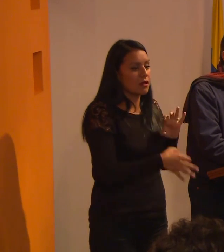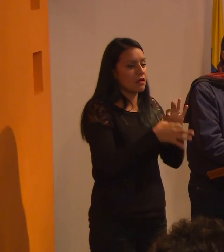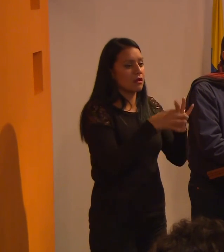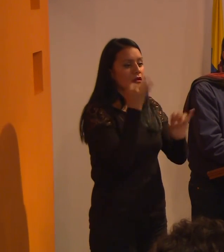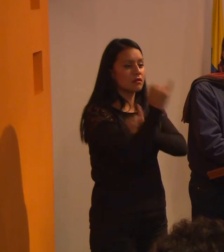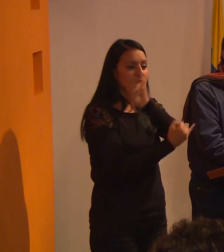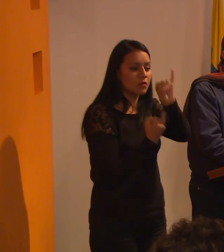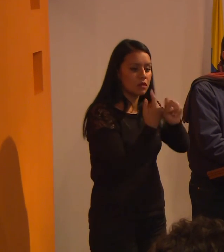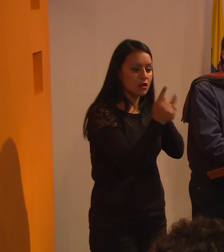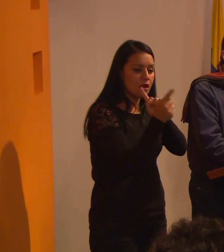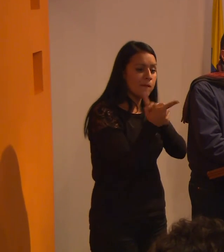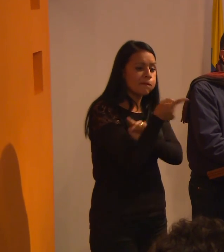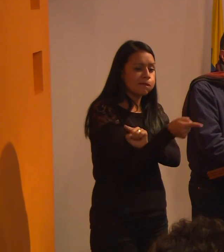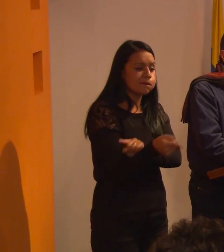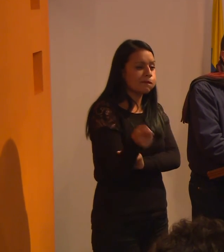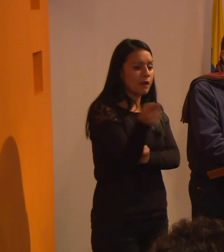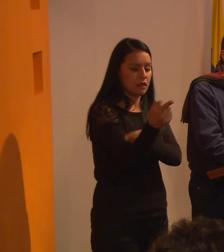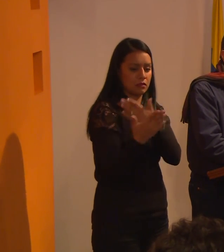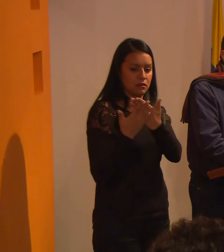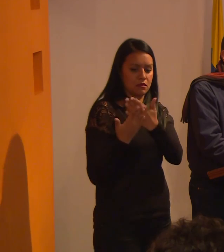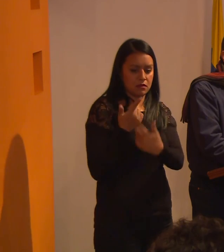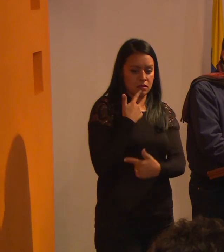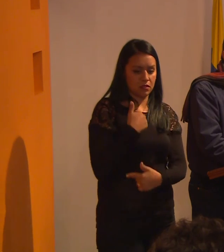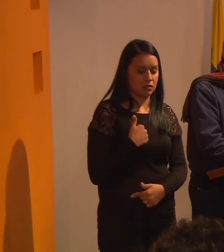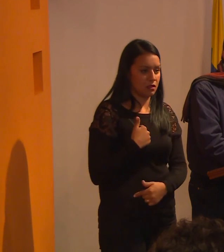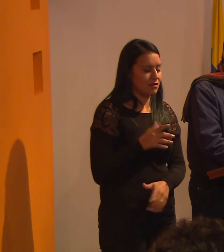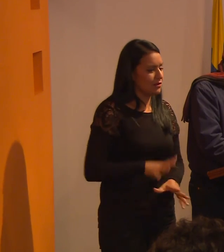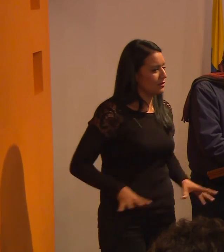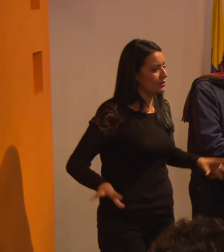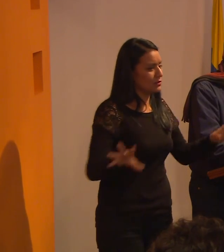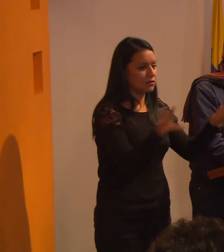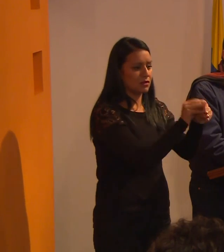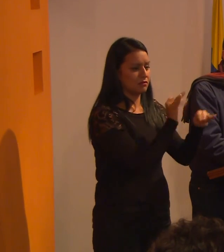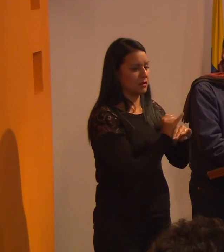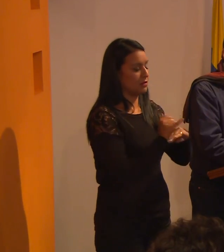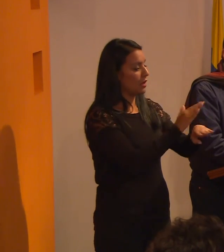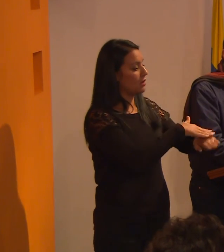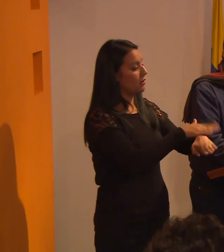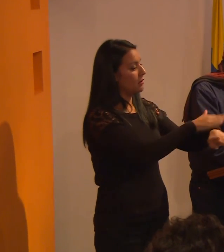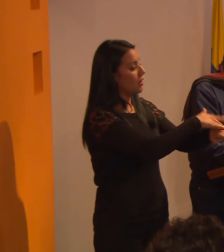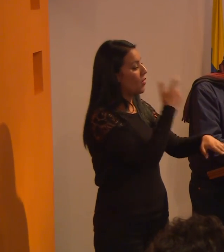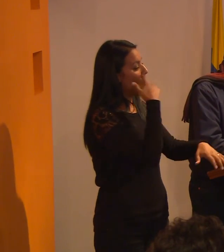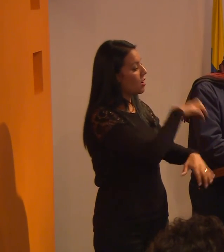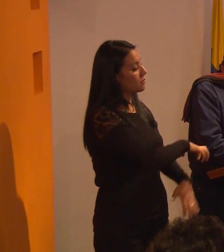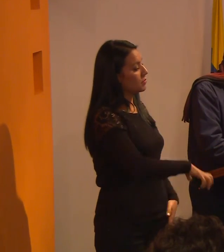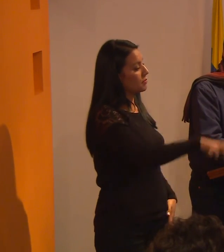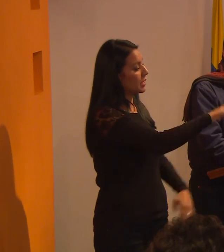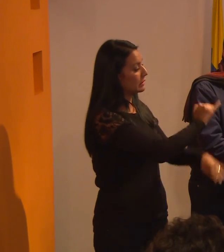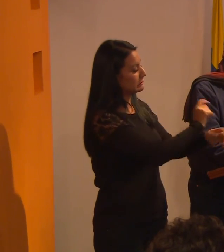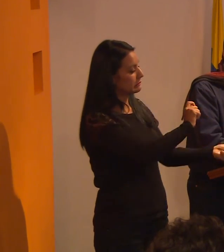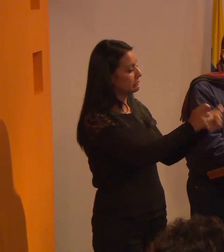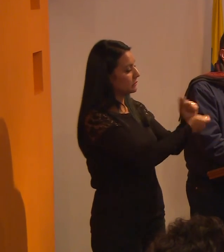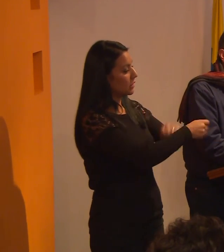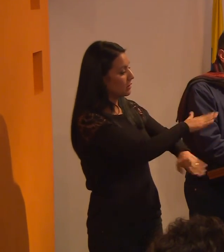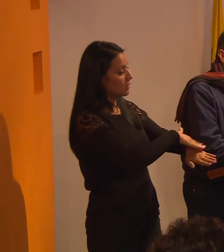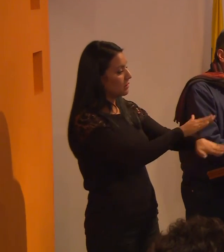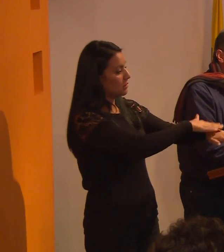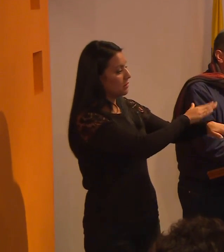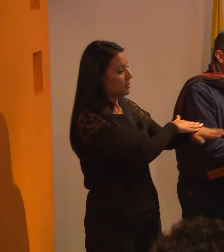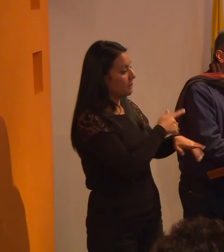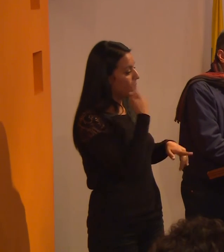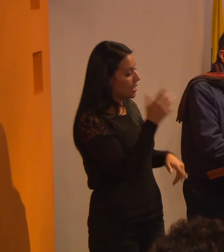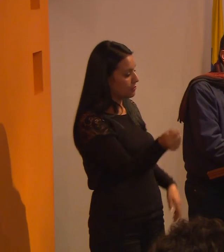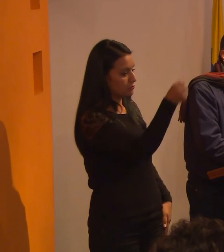encuentros internacionales que le están diciendo a todas las instituciones que tienen que reformarse para poner un